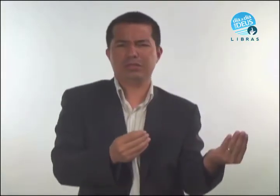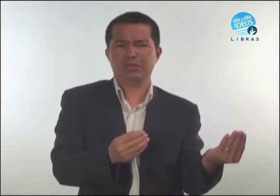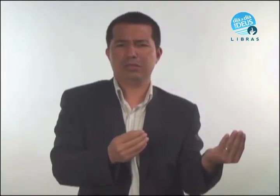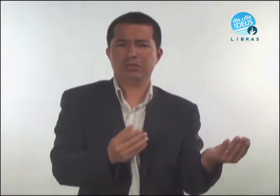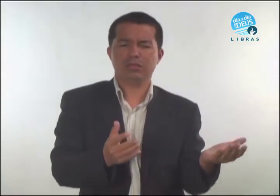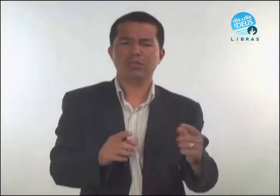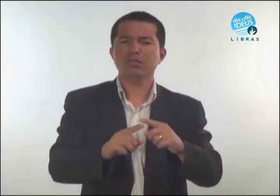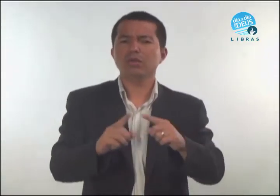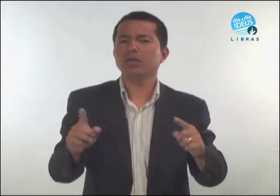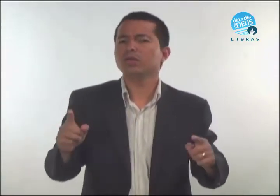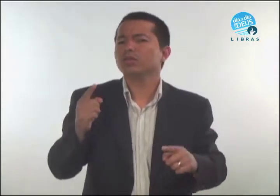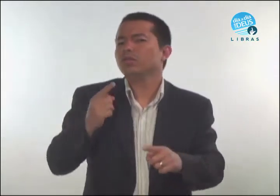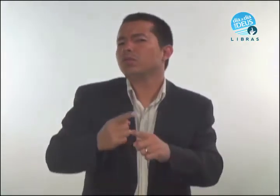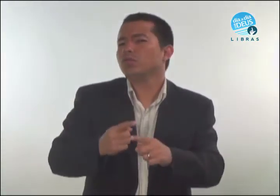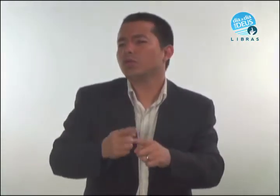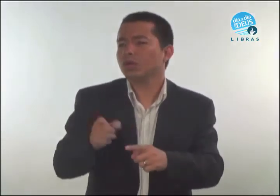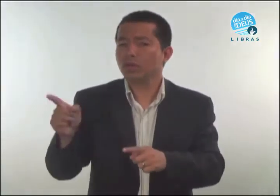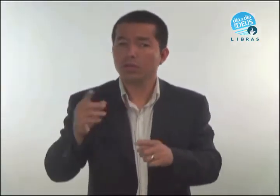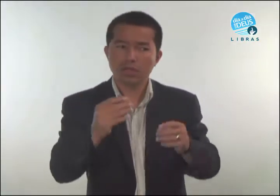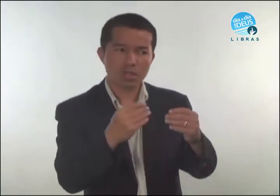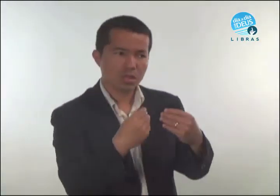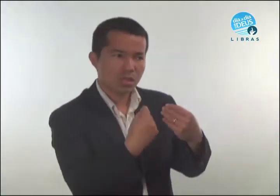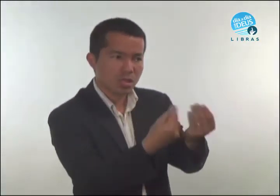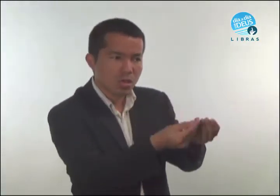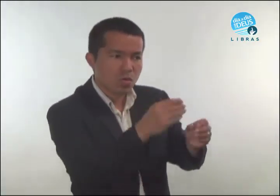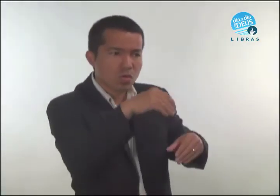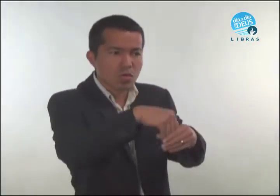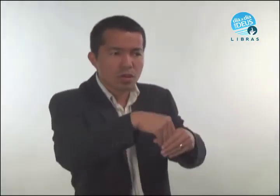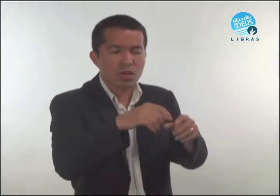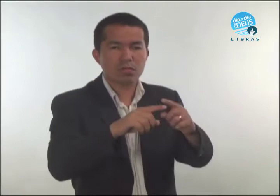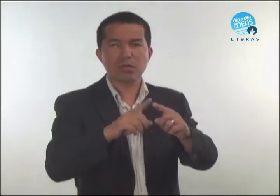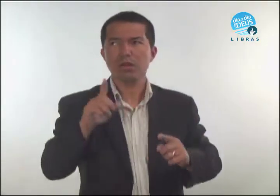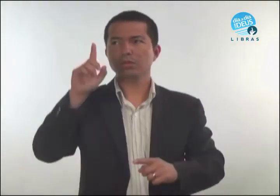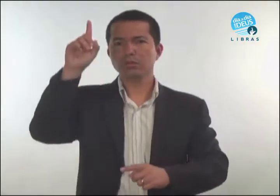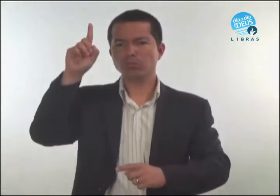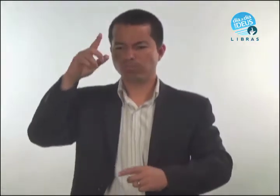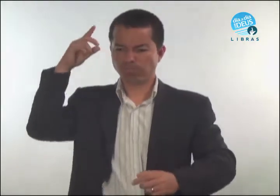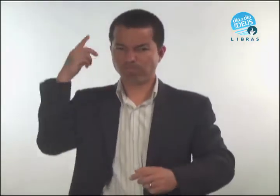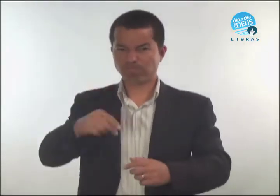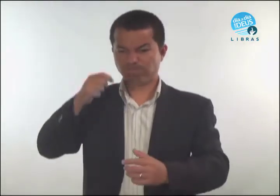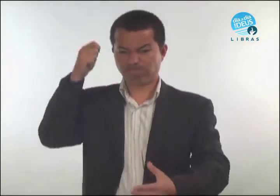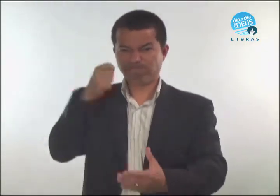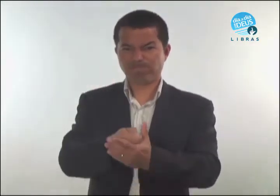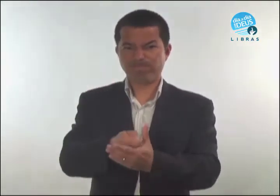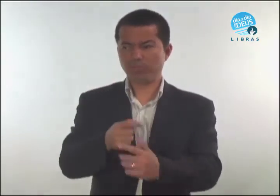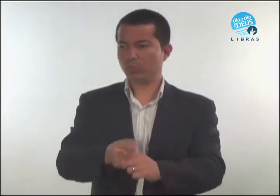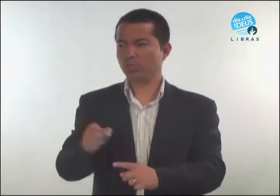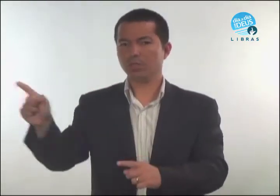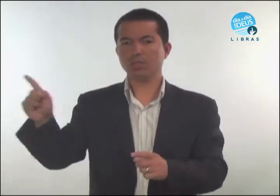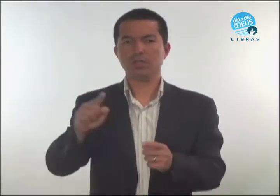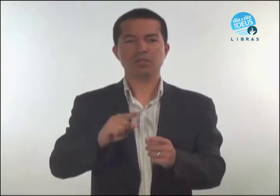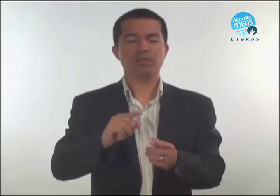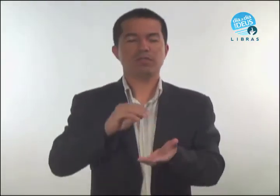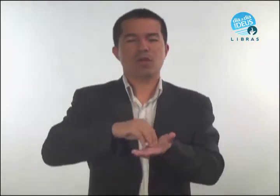nada. E então por que apesar de dar a oferta ele foi punido? Porque não deu tudo.